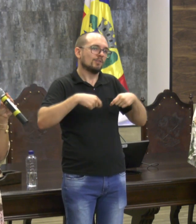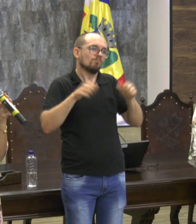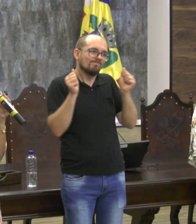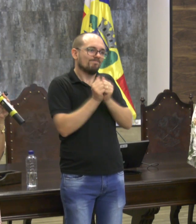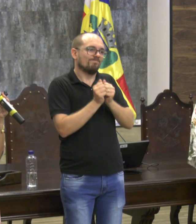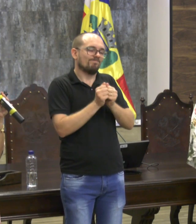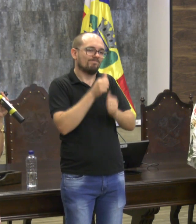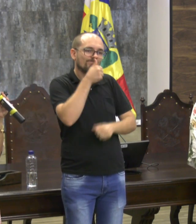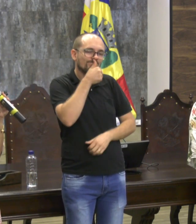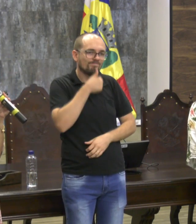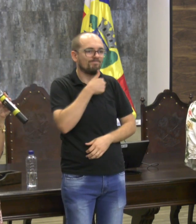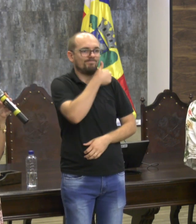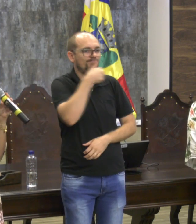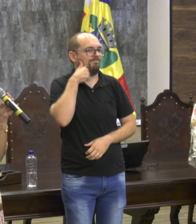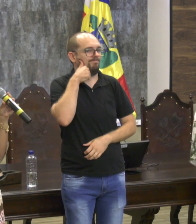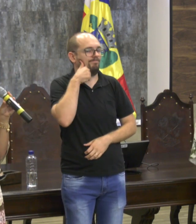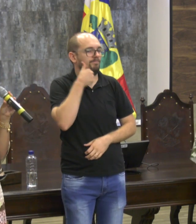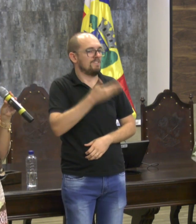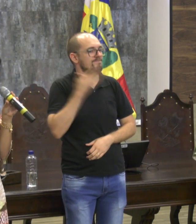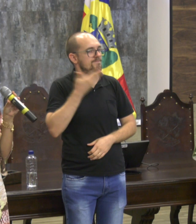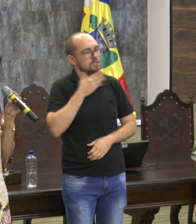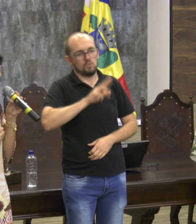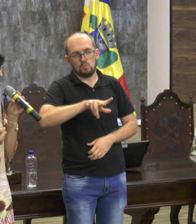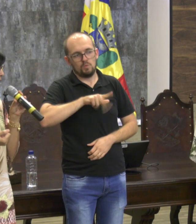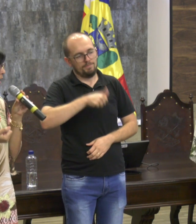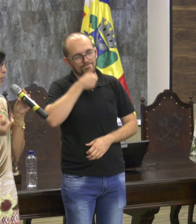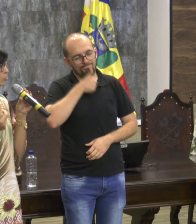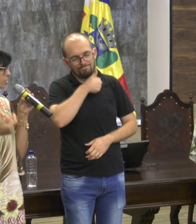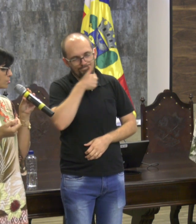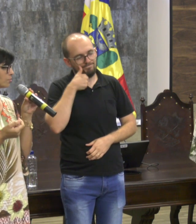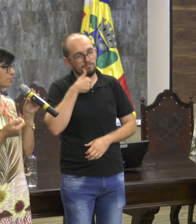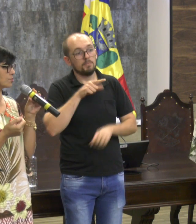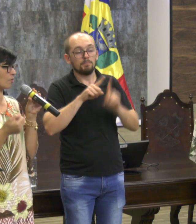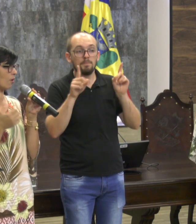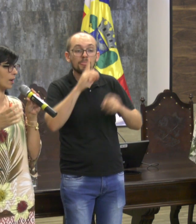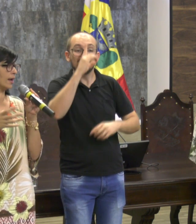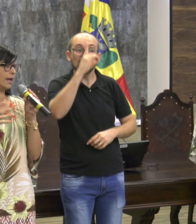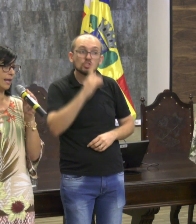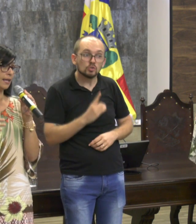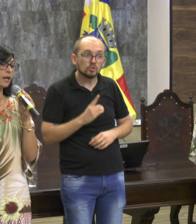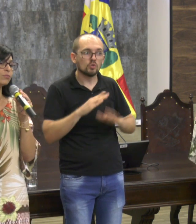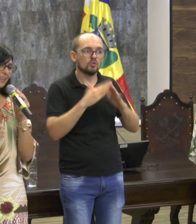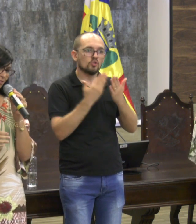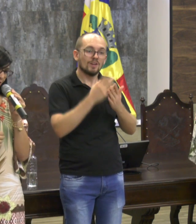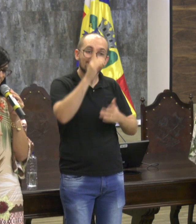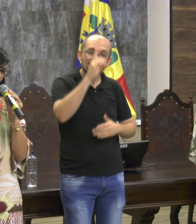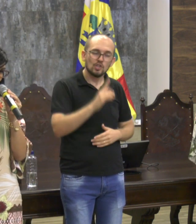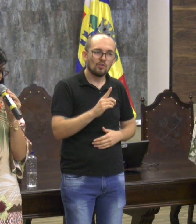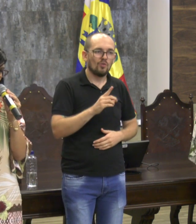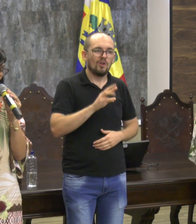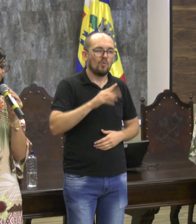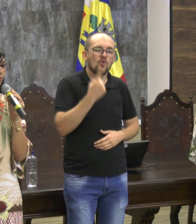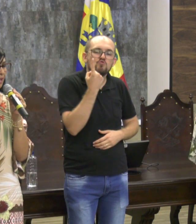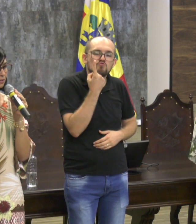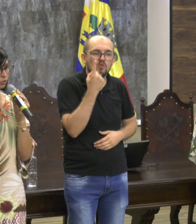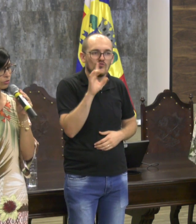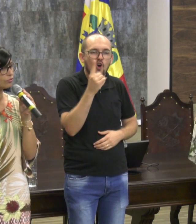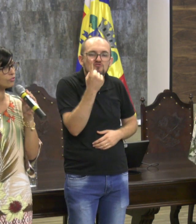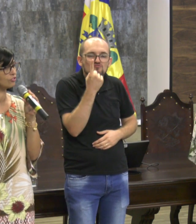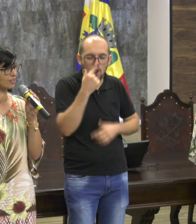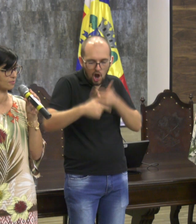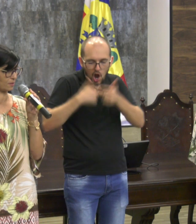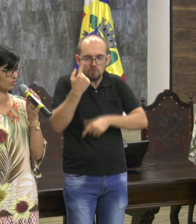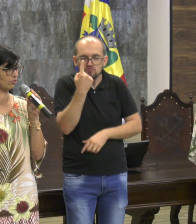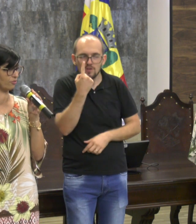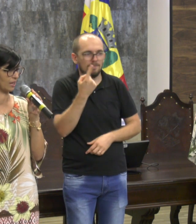junto, né? Não é fácil. Não é fácil porque o gestor de escola, ele não tem só isso. E não dá todos